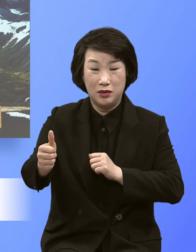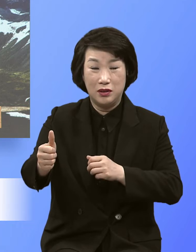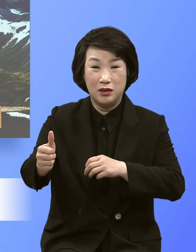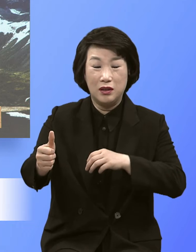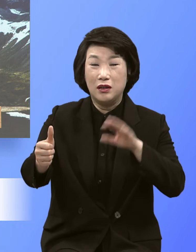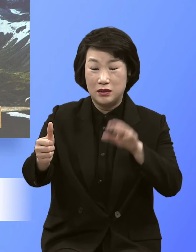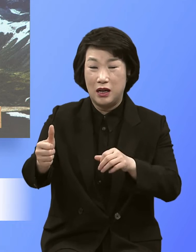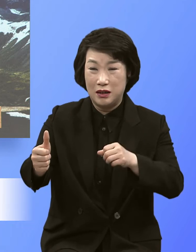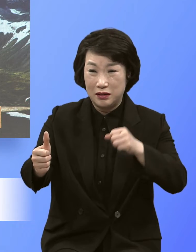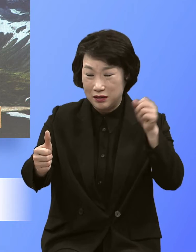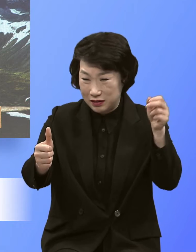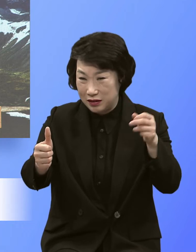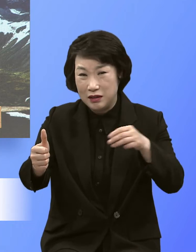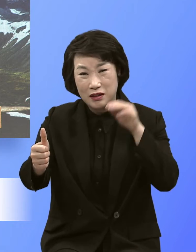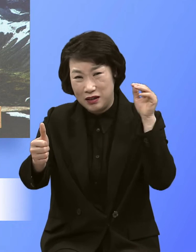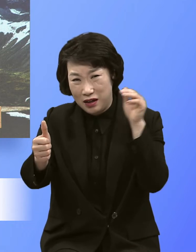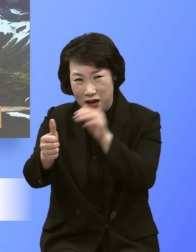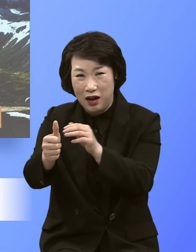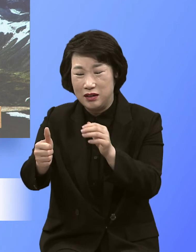찌르니까 찔려요,